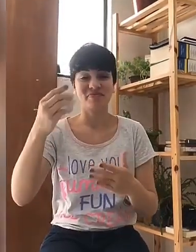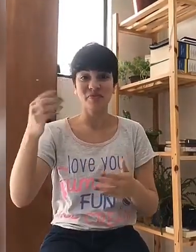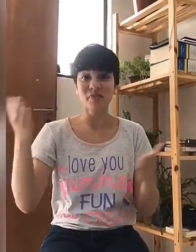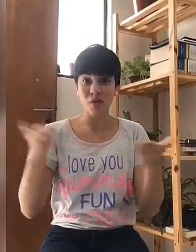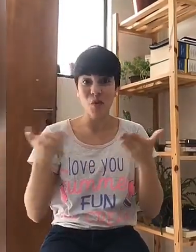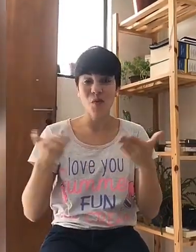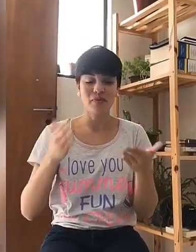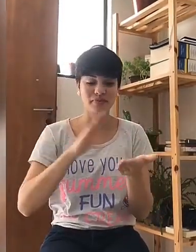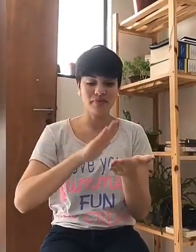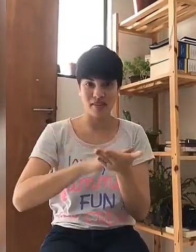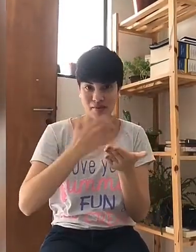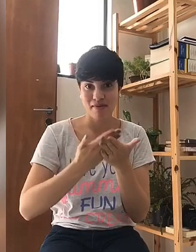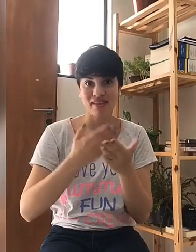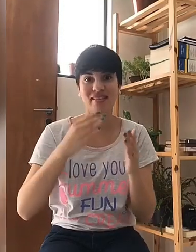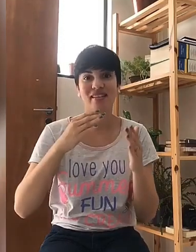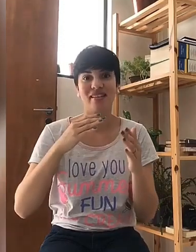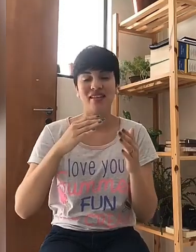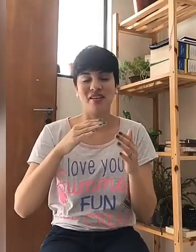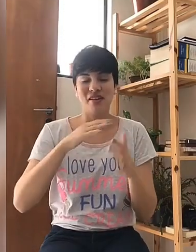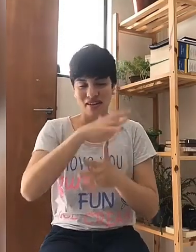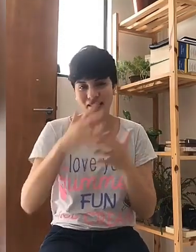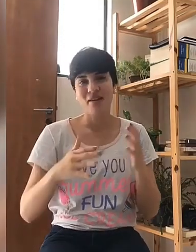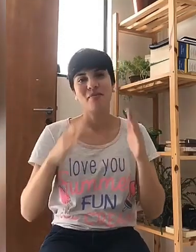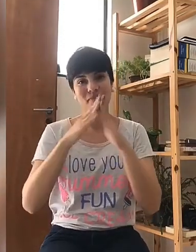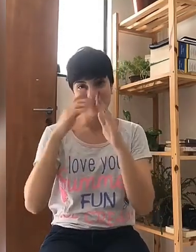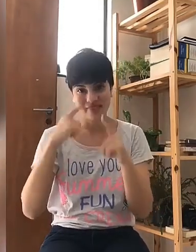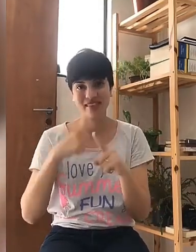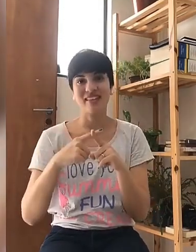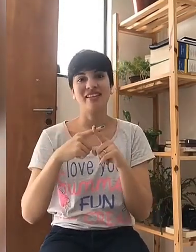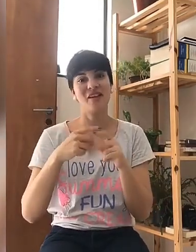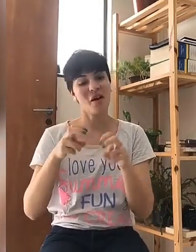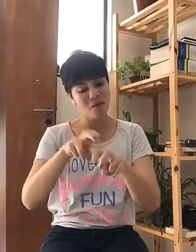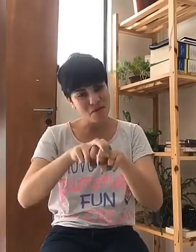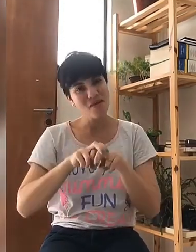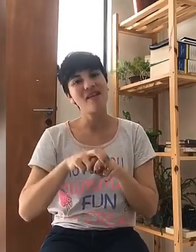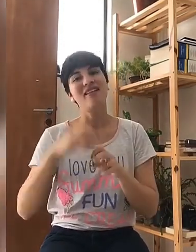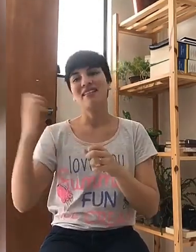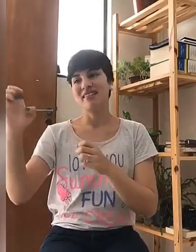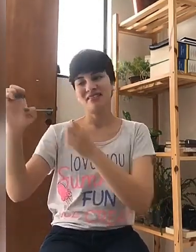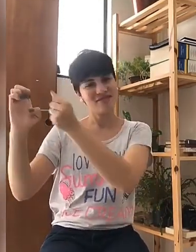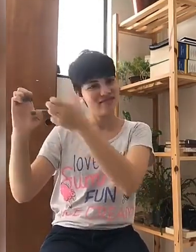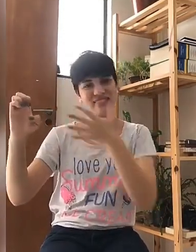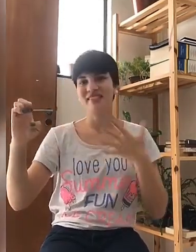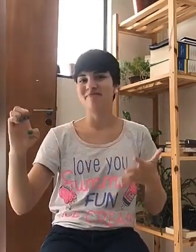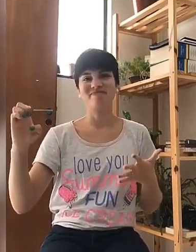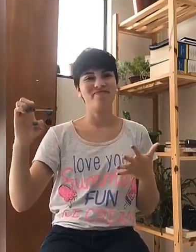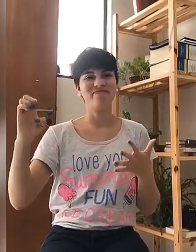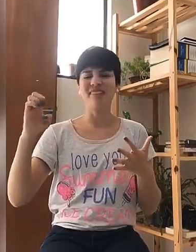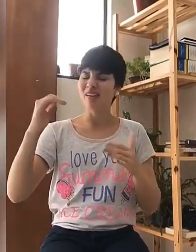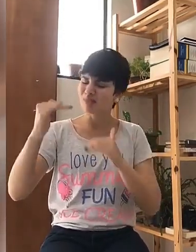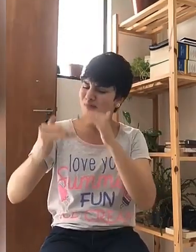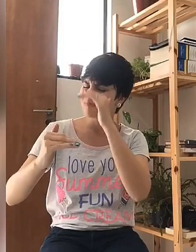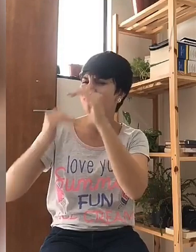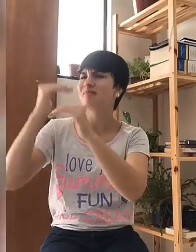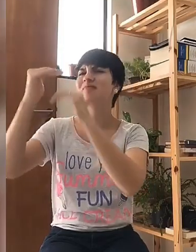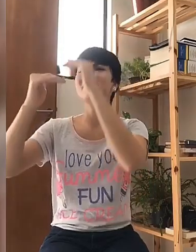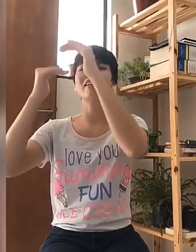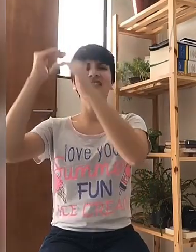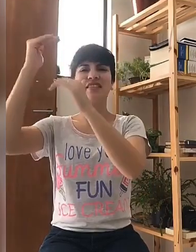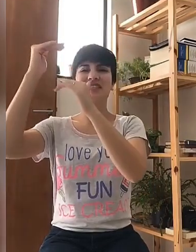Muita gratidão a vocês. Hoje, eu interpreto na minha igreja por causa do Fluente Libras. E eu estou me